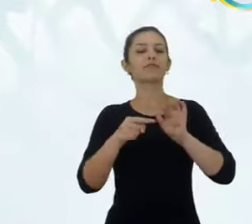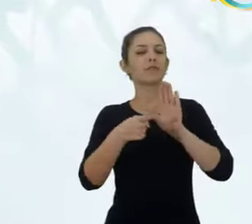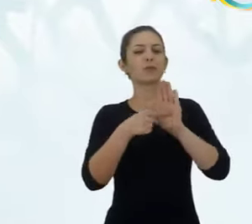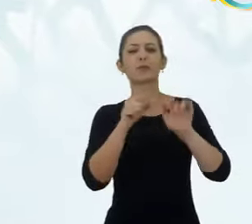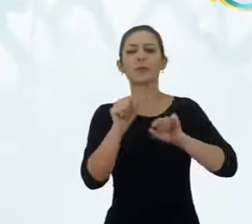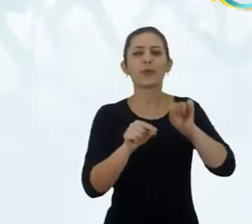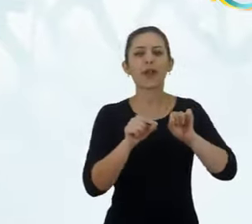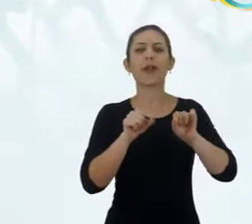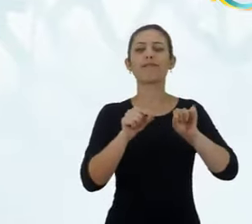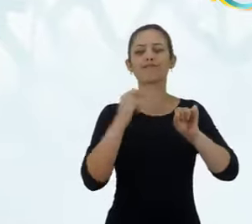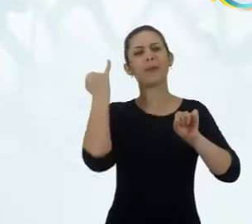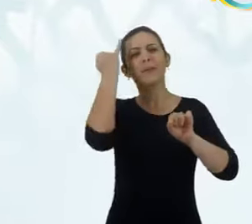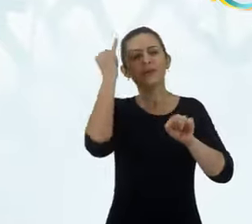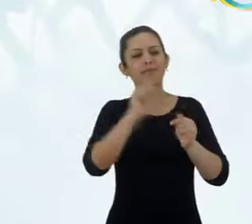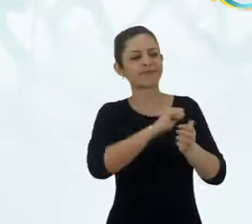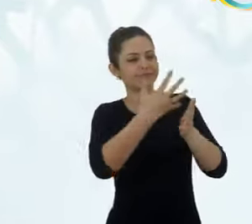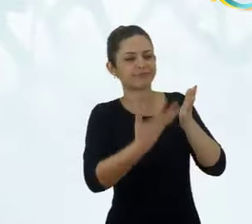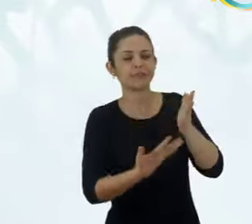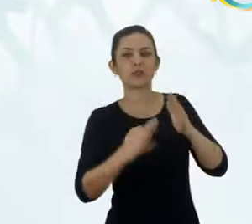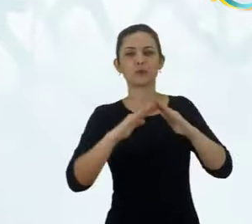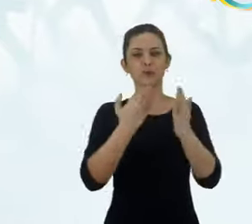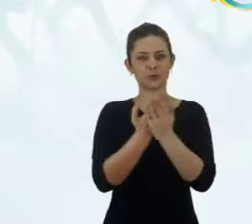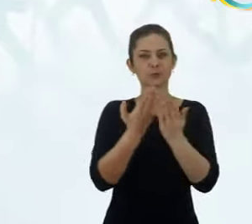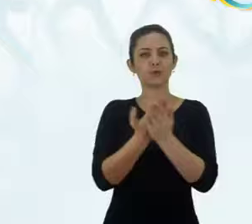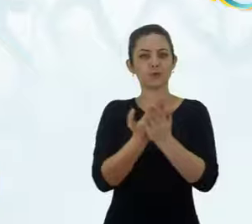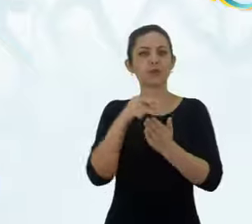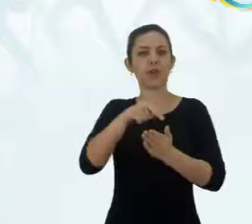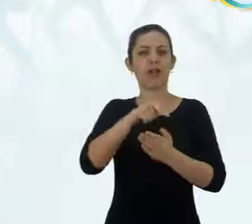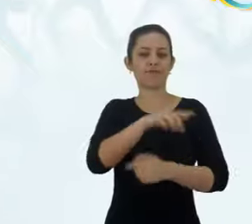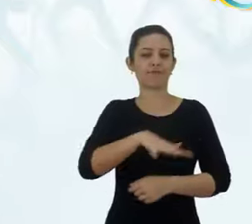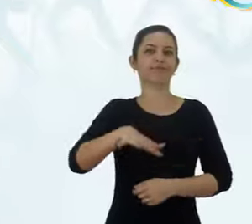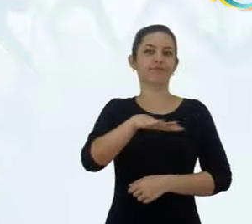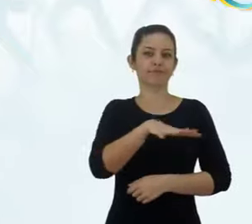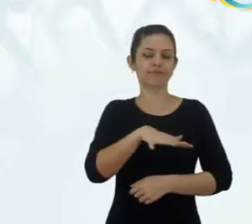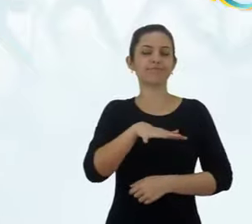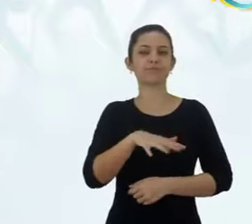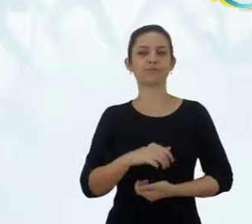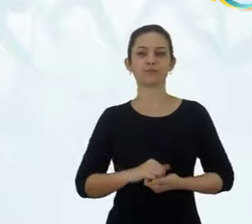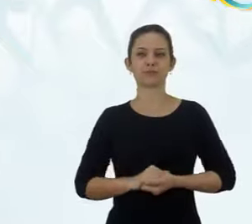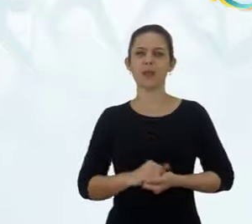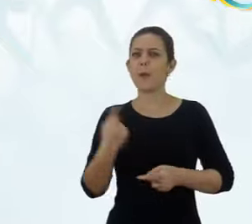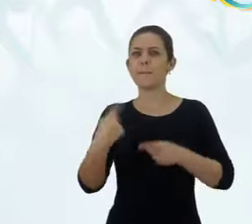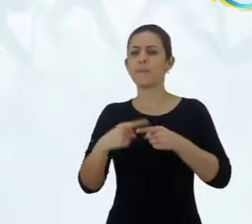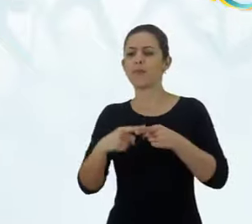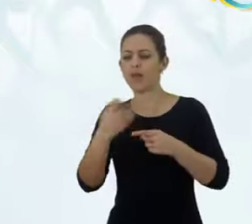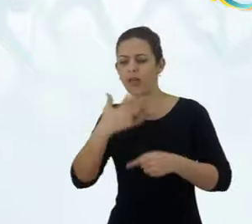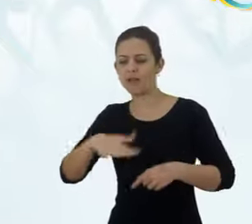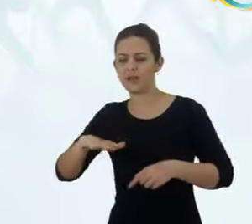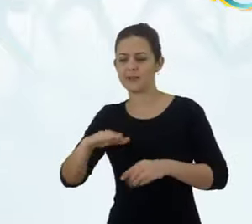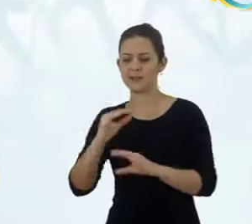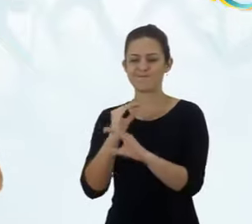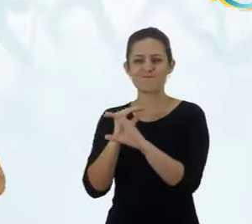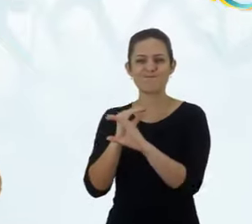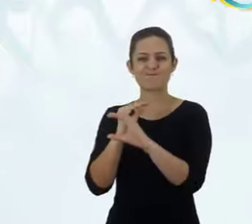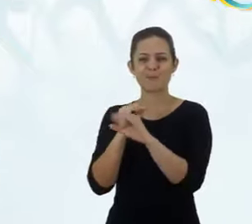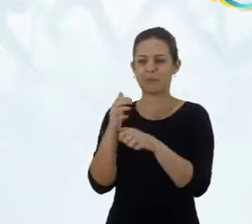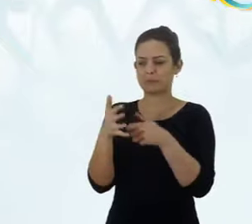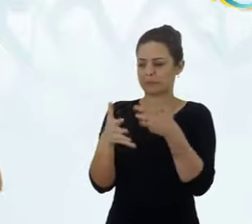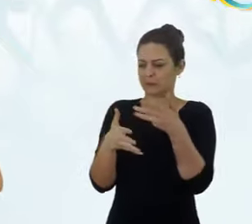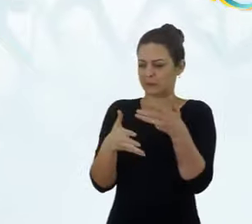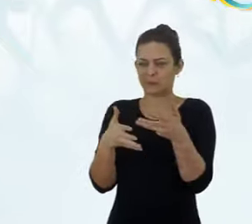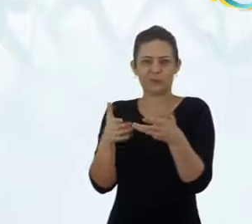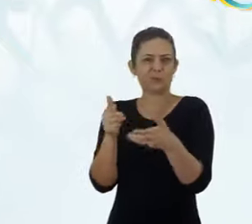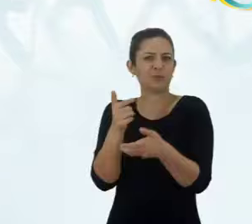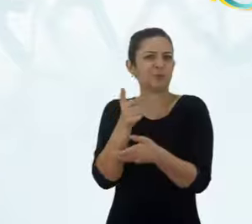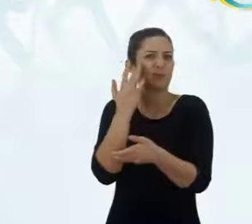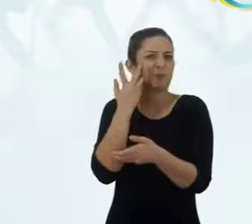onde mostra essa importância da Libras dentro desse universo. Por que uma criança que não tem Libras, e a